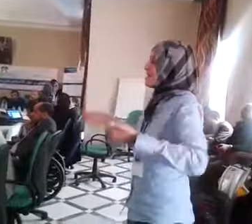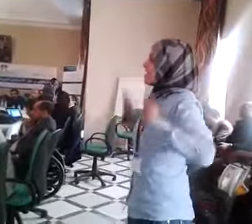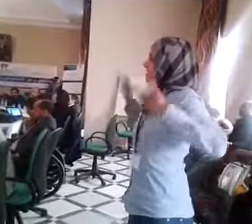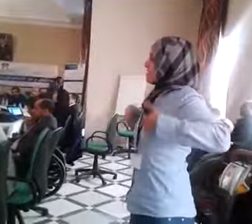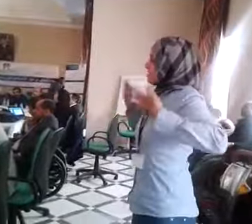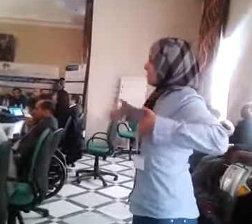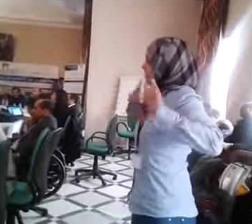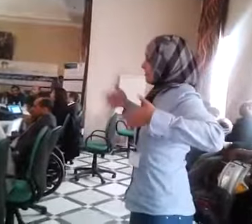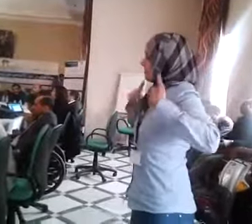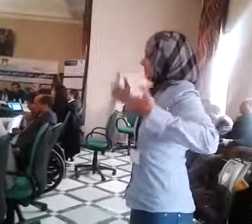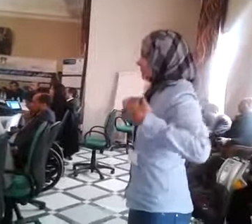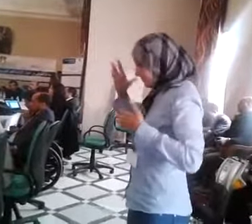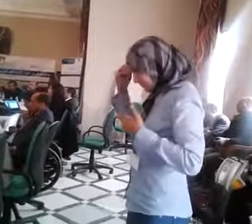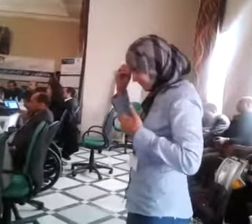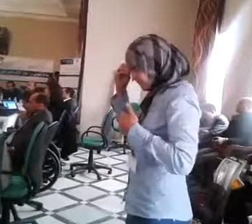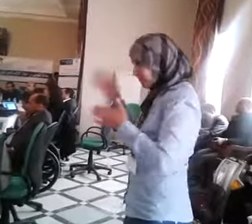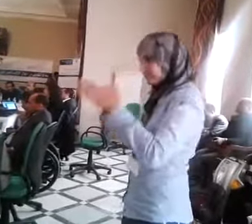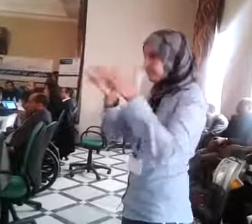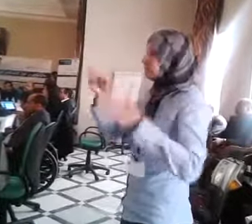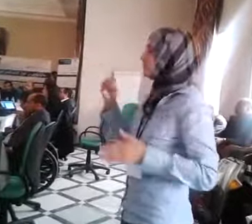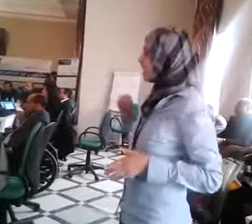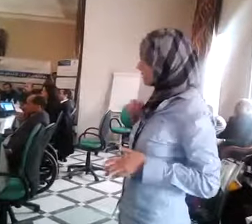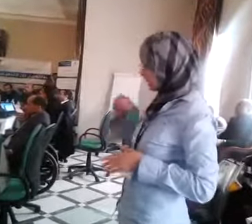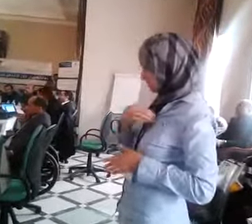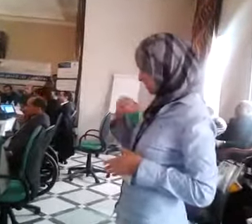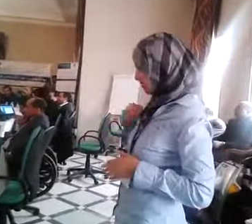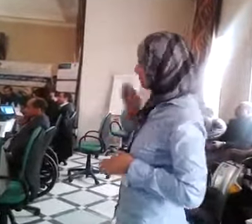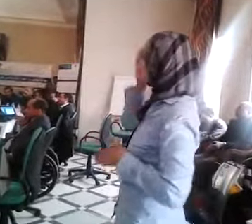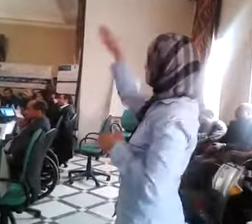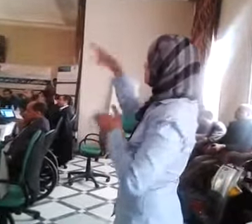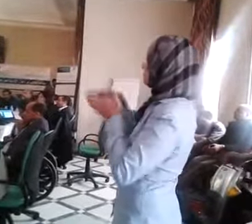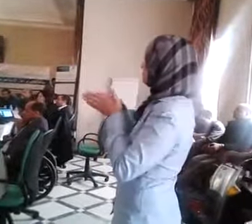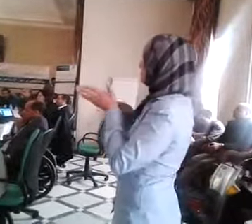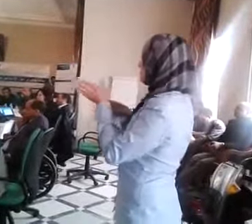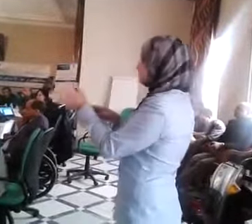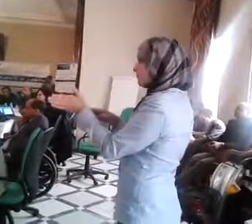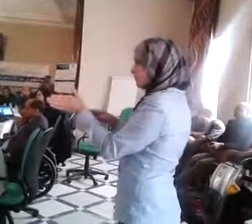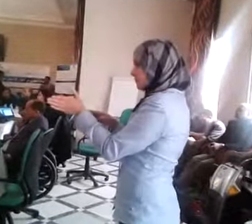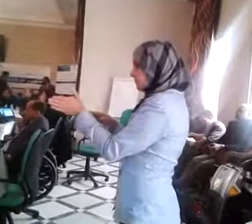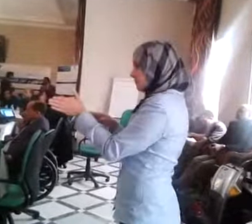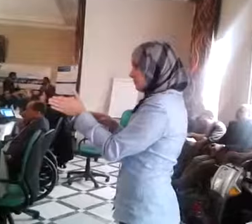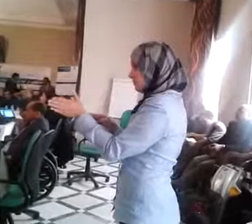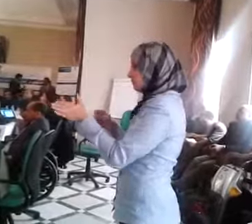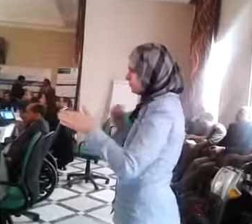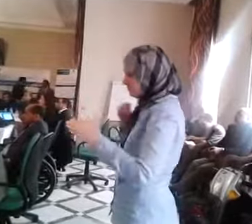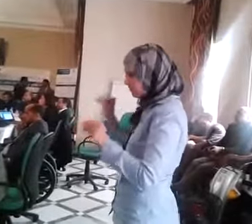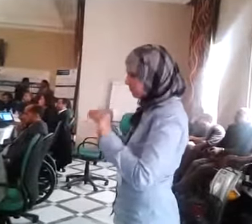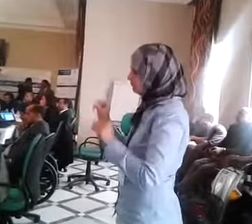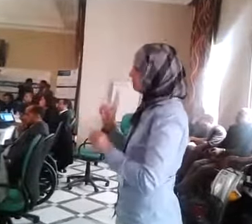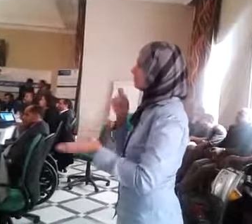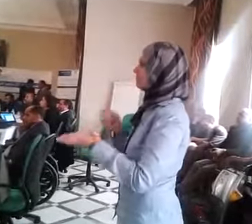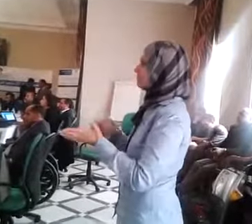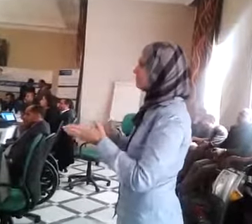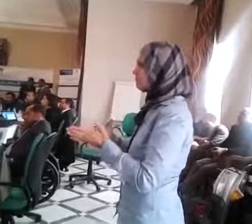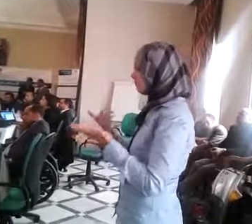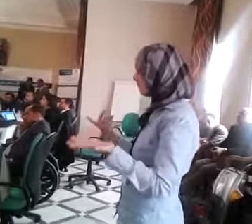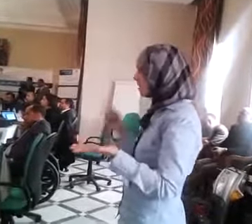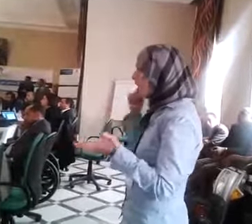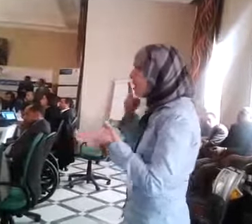الشيء الذي قلناه على المرافق العلمية متعيقات الصحة والتعليق وخصوص الخلابة